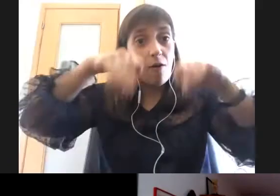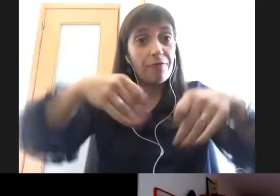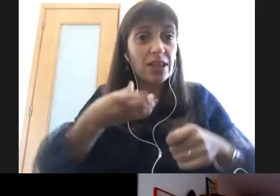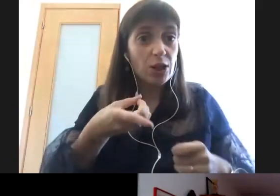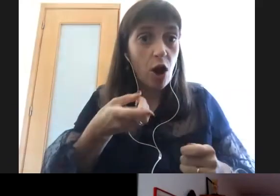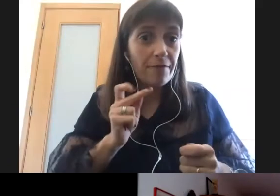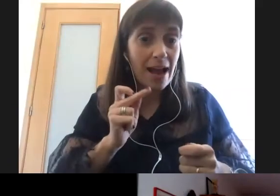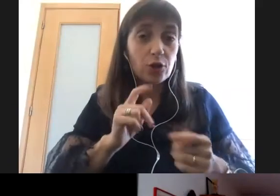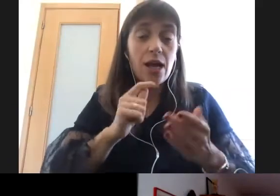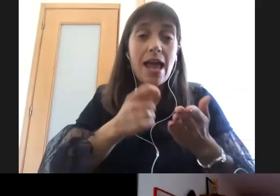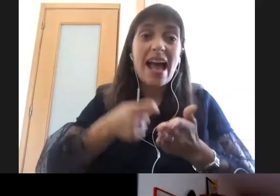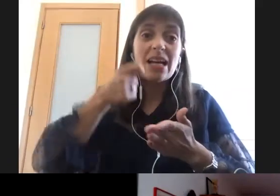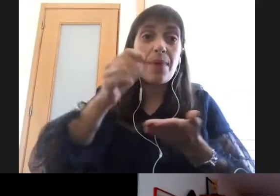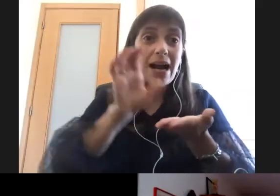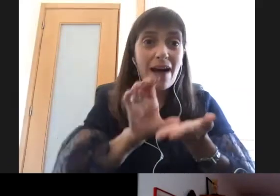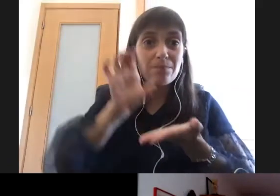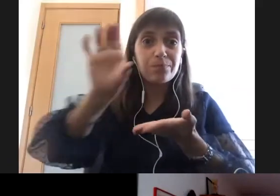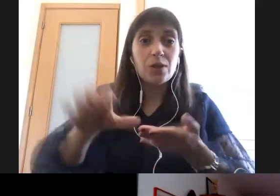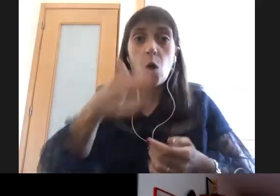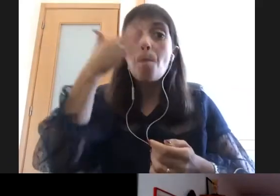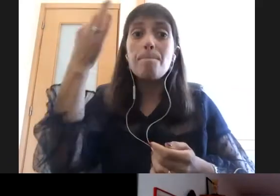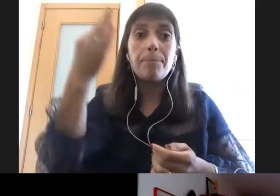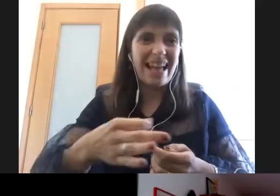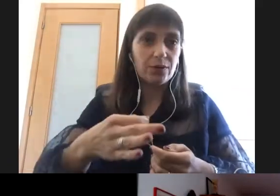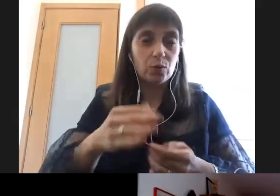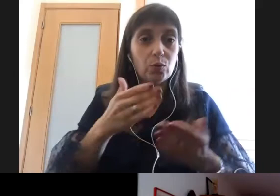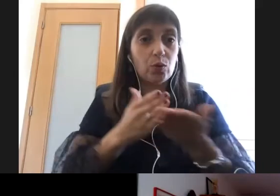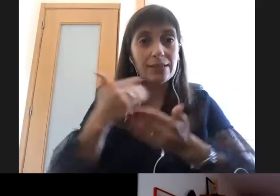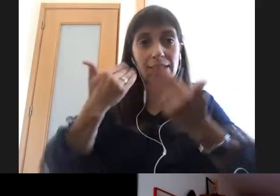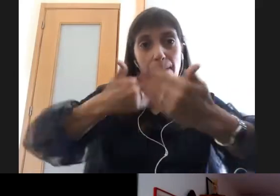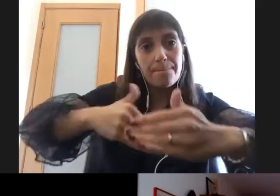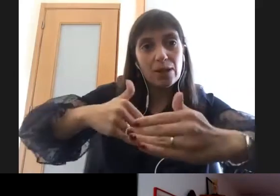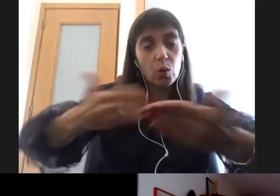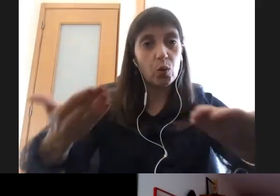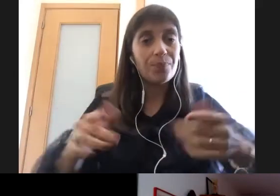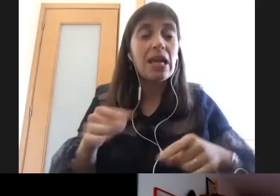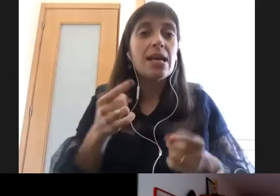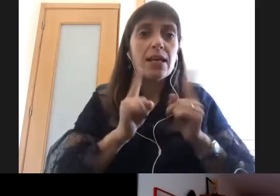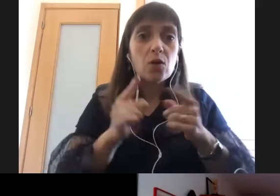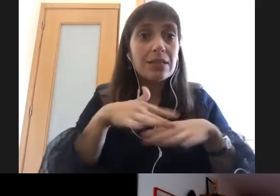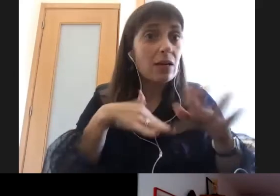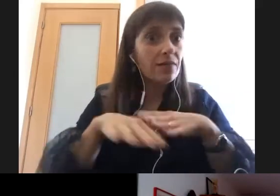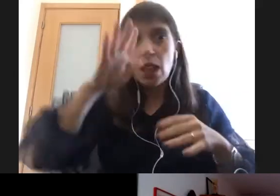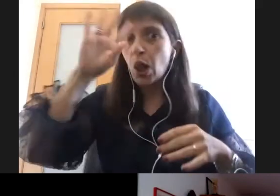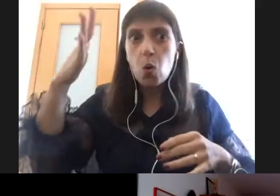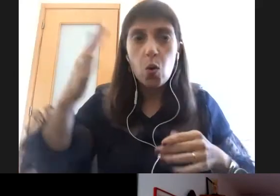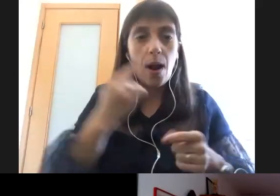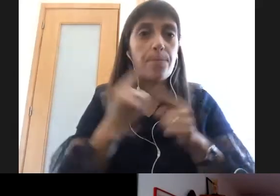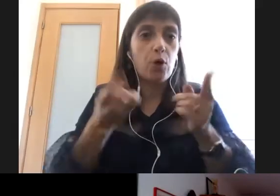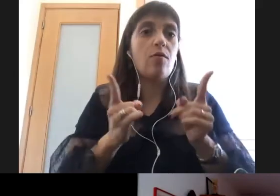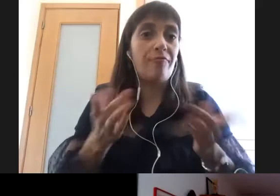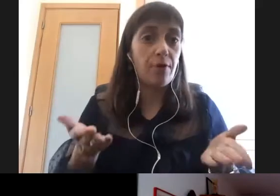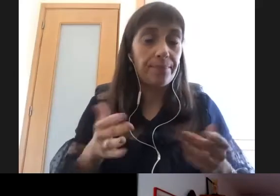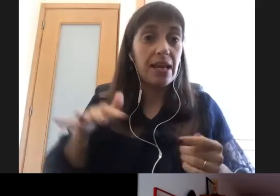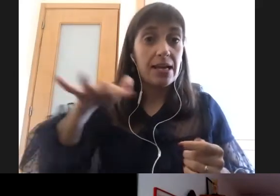pagar o montante completo referente àquele período. E eles começaram a fazer uma loucura, que era o seguinte, eles